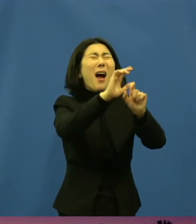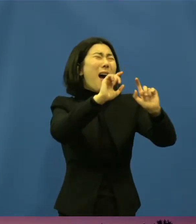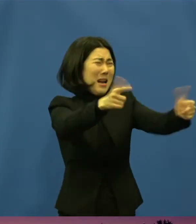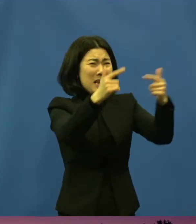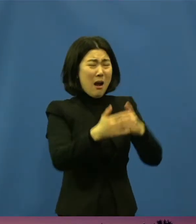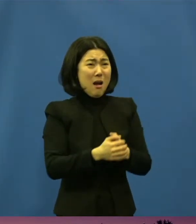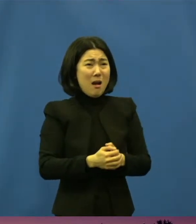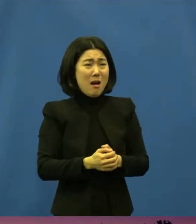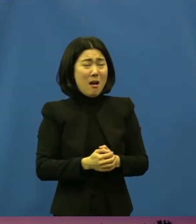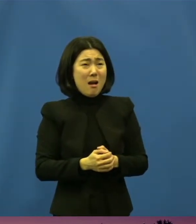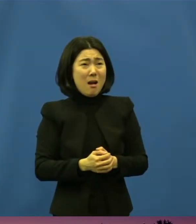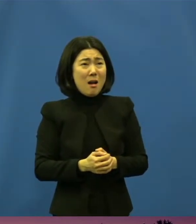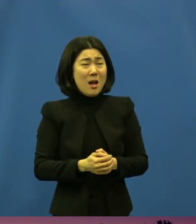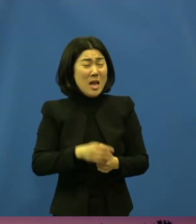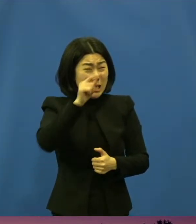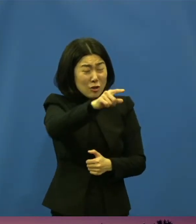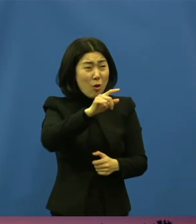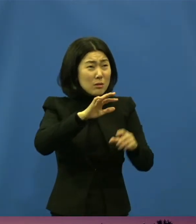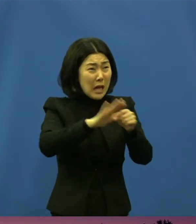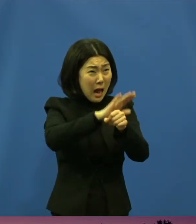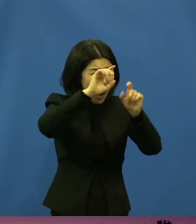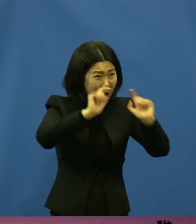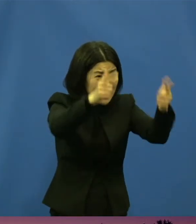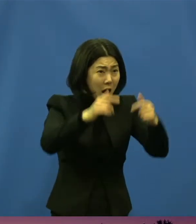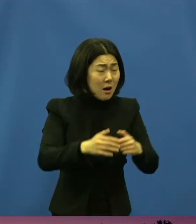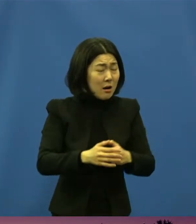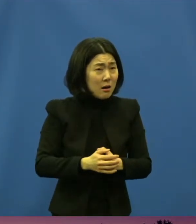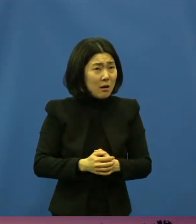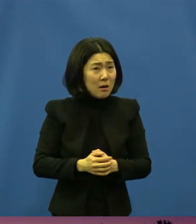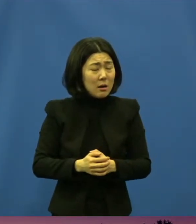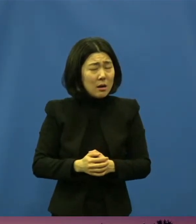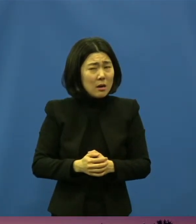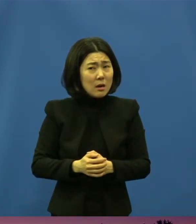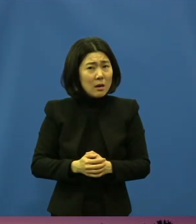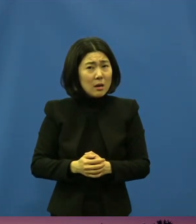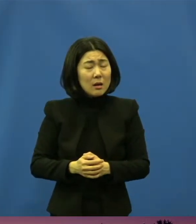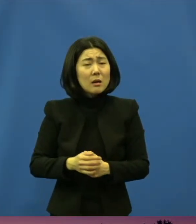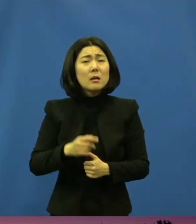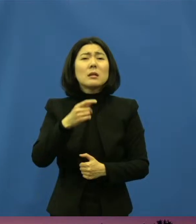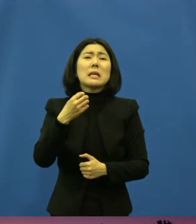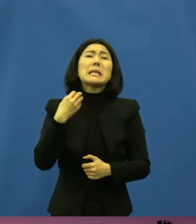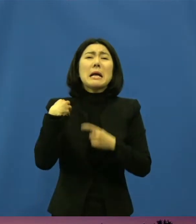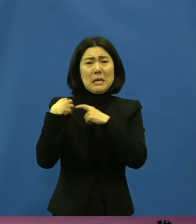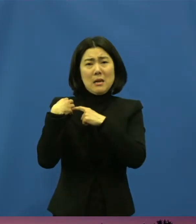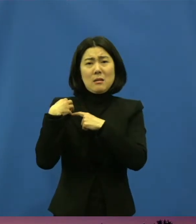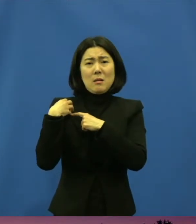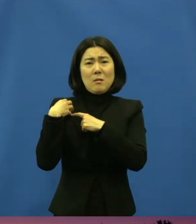뭐예요? 우리가 하나님의 말씀을 먼저 알아야 돼요.